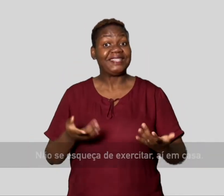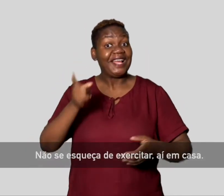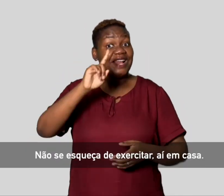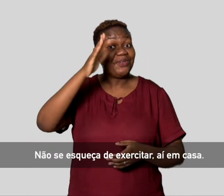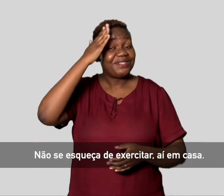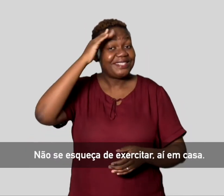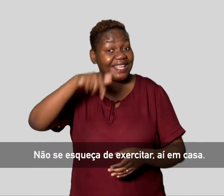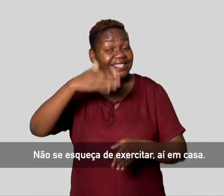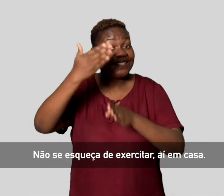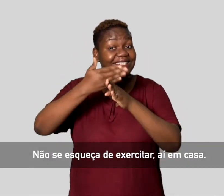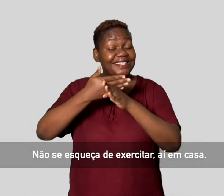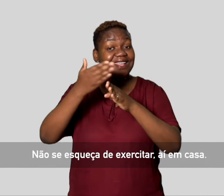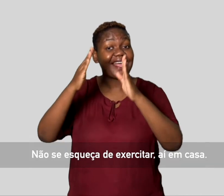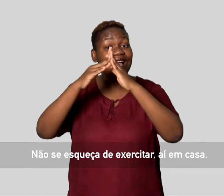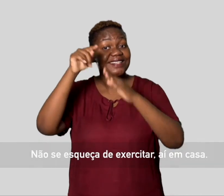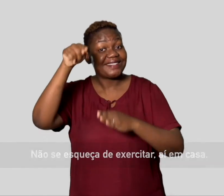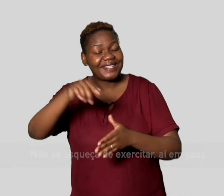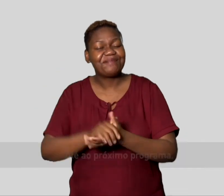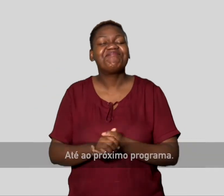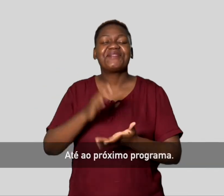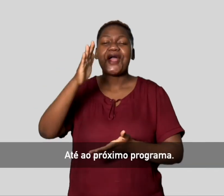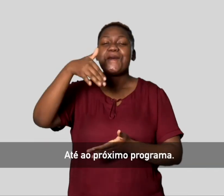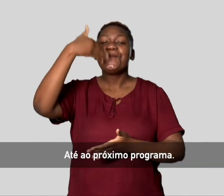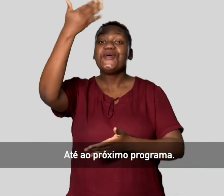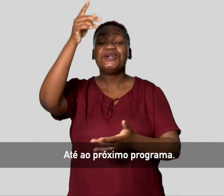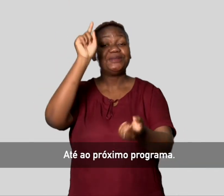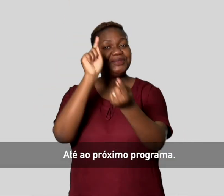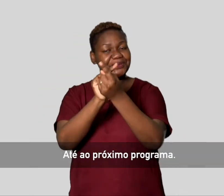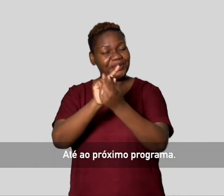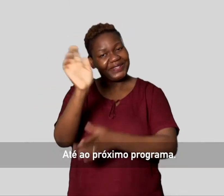Não se esqueça de exercitar aí em casa. Até o próximo programa.